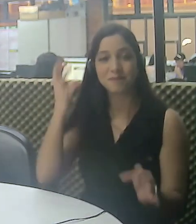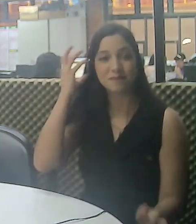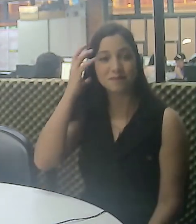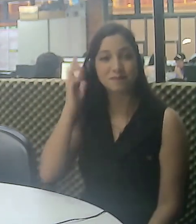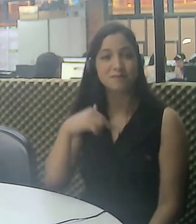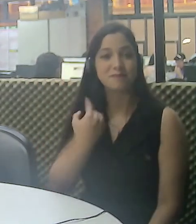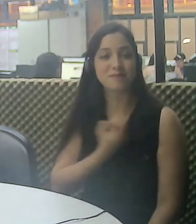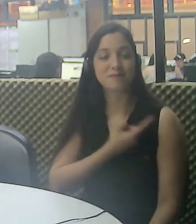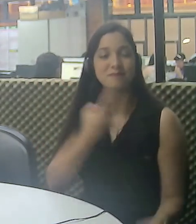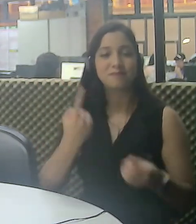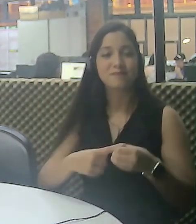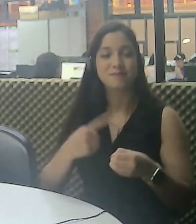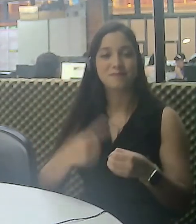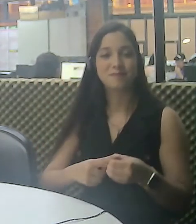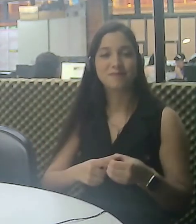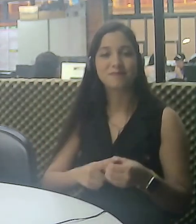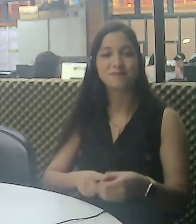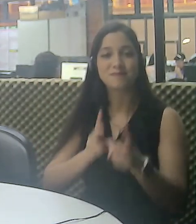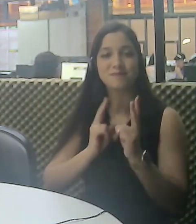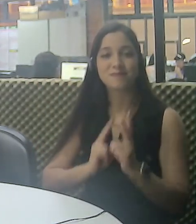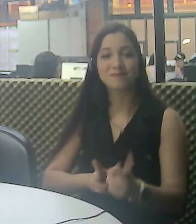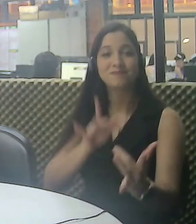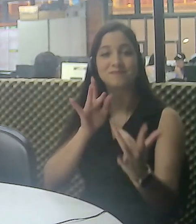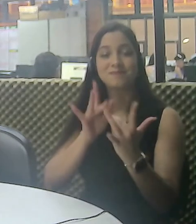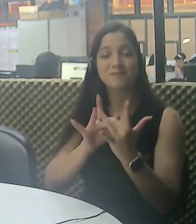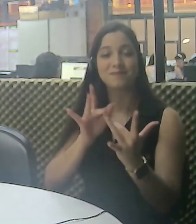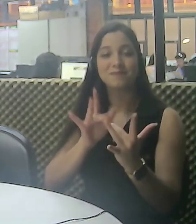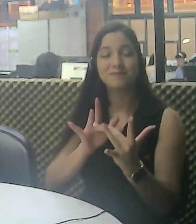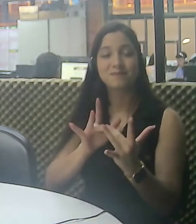mais uma edição do programa da Rádio Nossa Cidade.